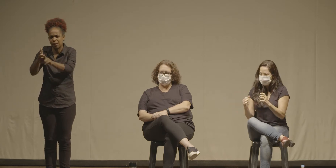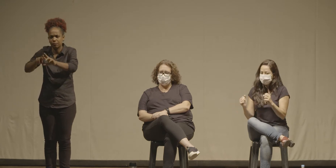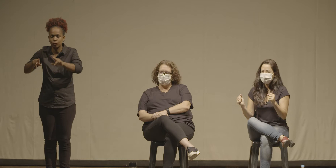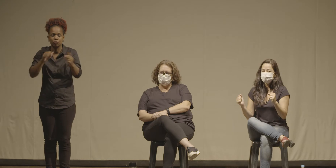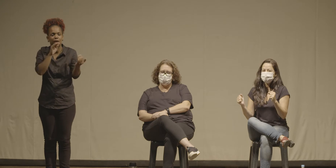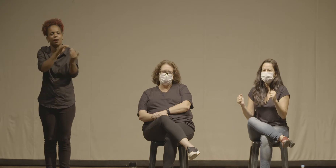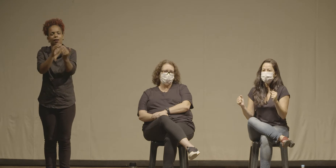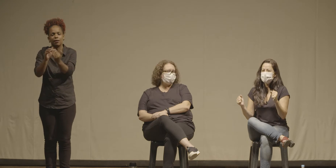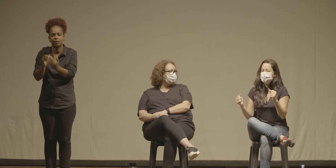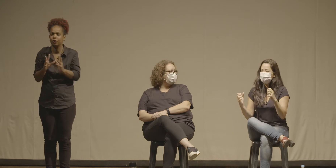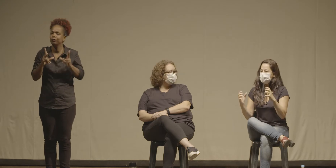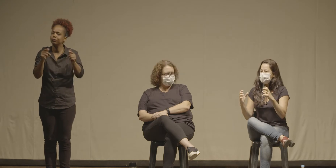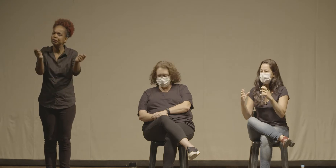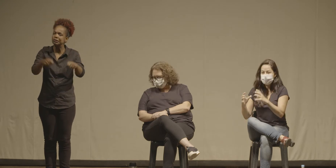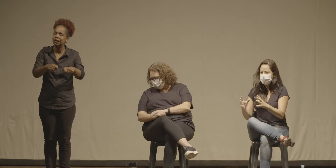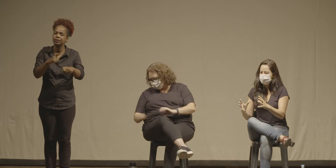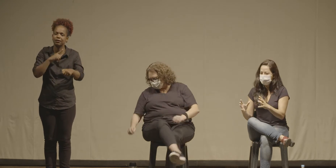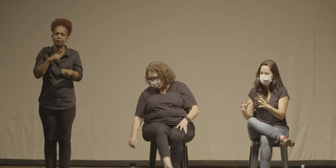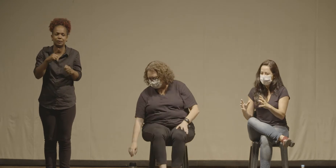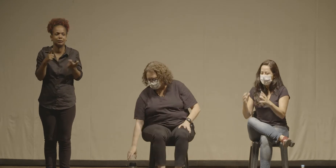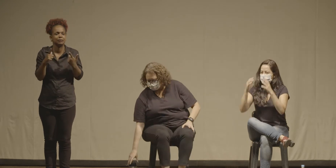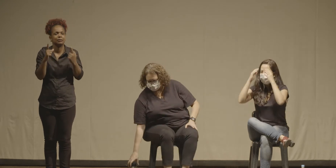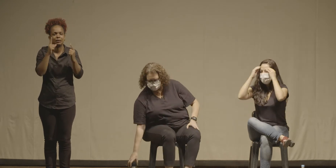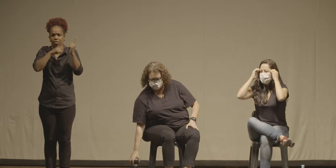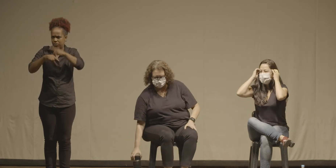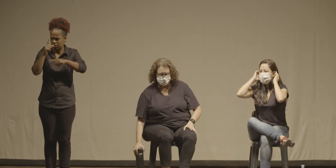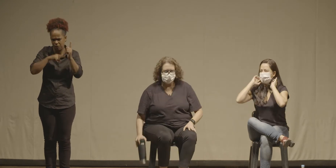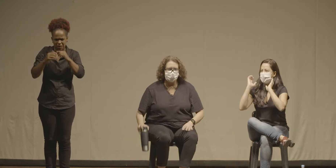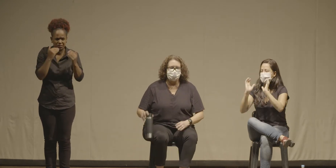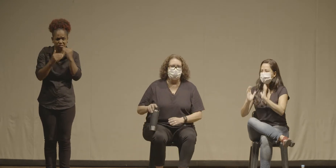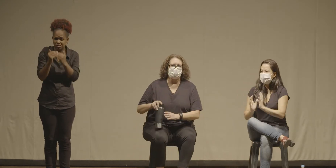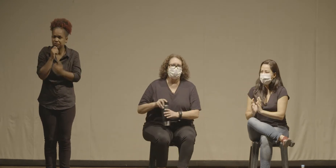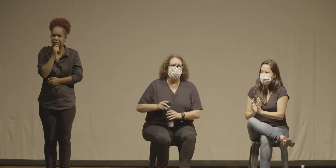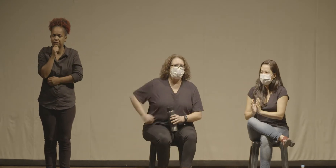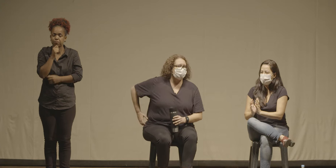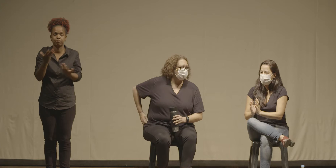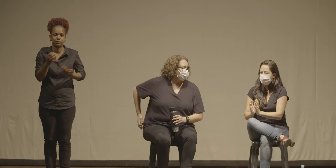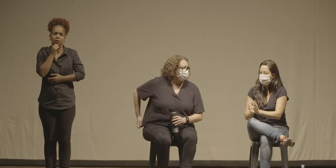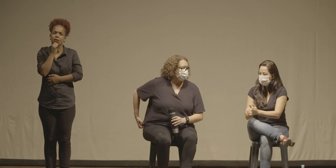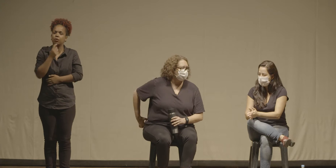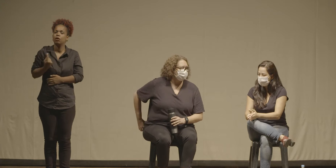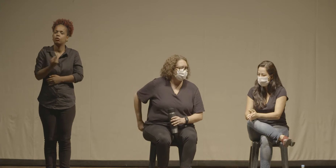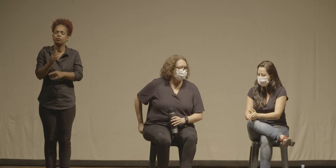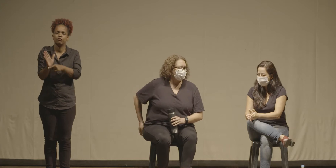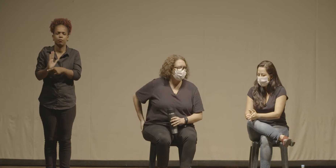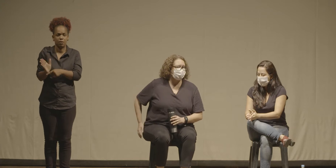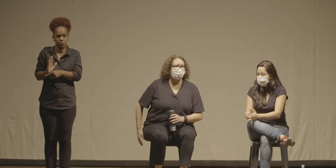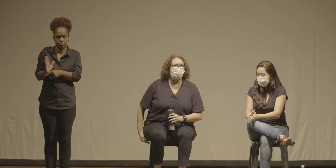coeso e que fosse sem erros. Porque, por exemplo, a gente ficou